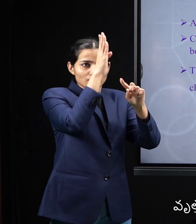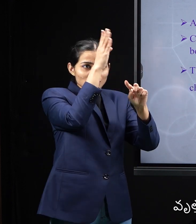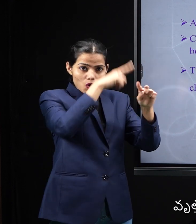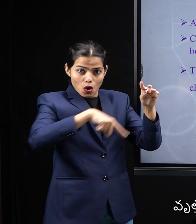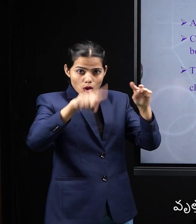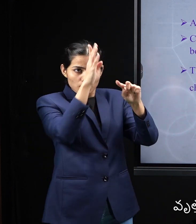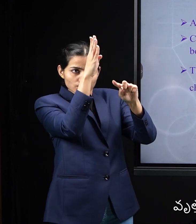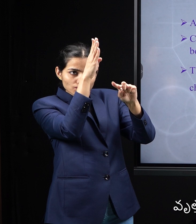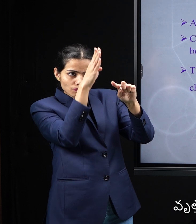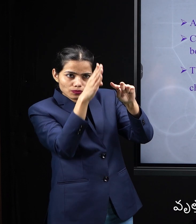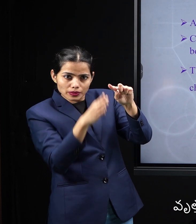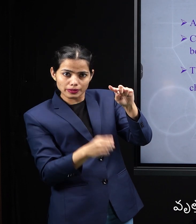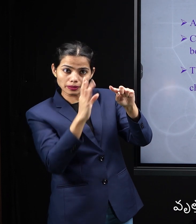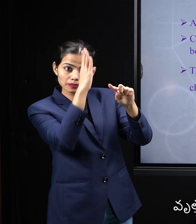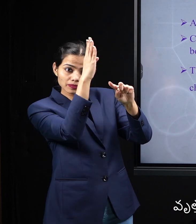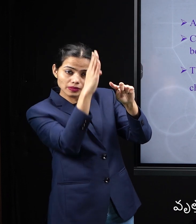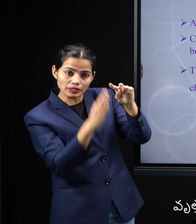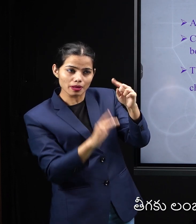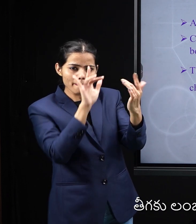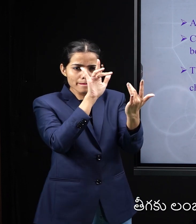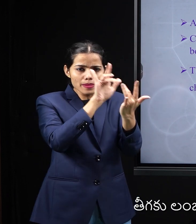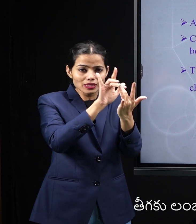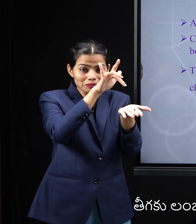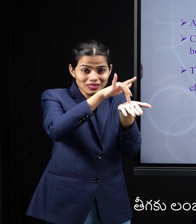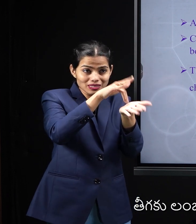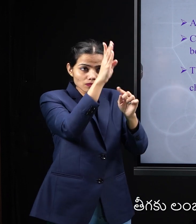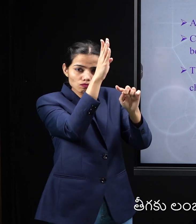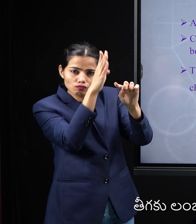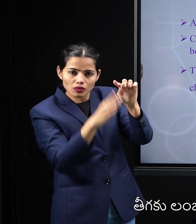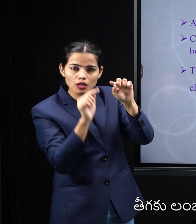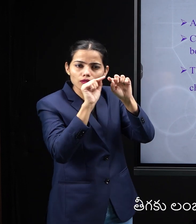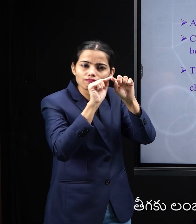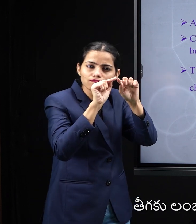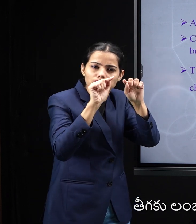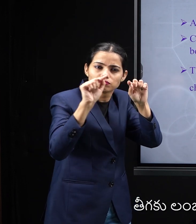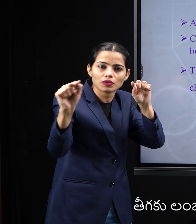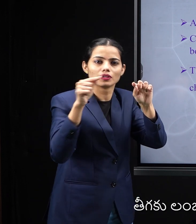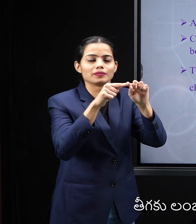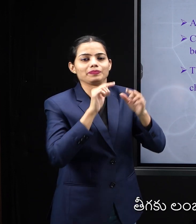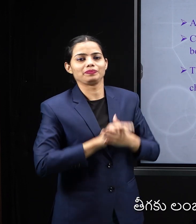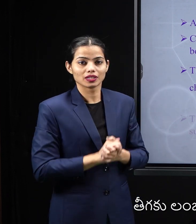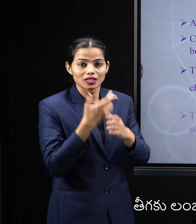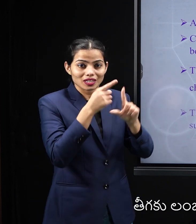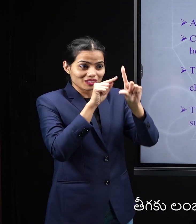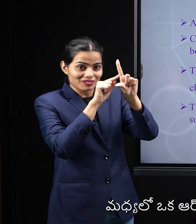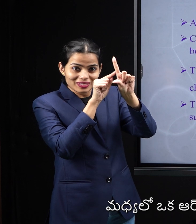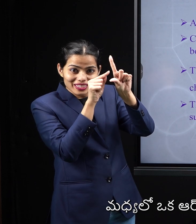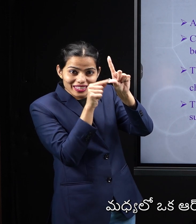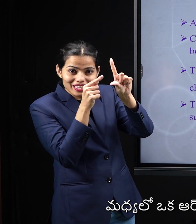వృత్తం యొక్క కేంద్రం నుండి తీగకు లంబంగా ఉన్నది తీగను విభజిస్తుంది. మధ్యలో